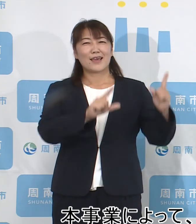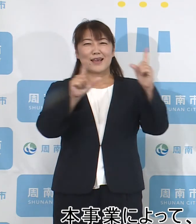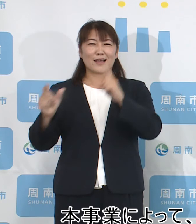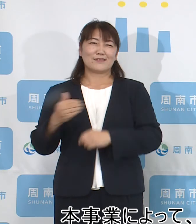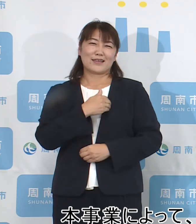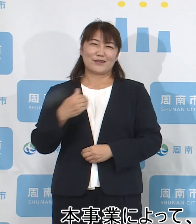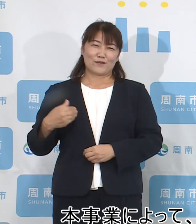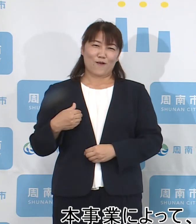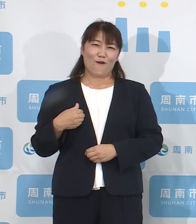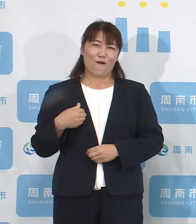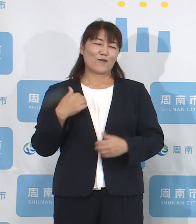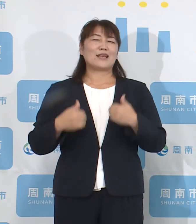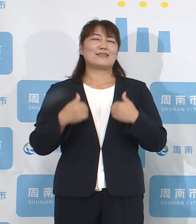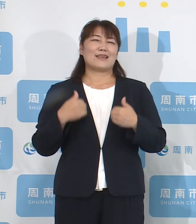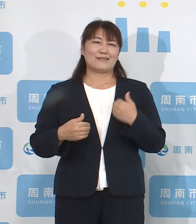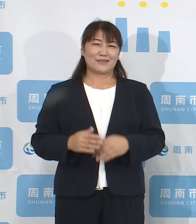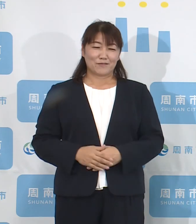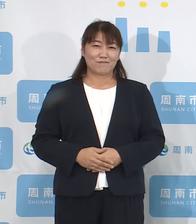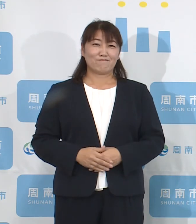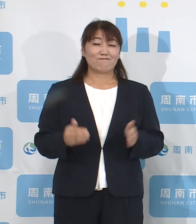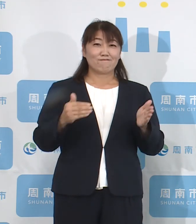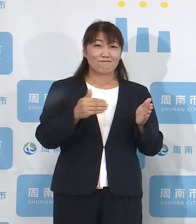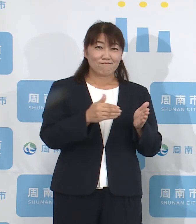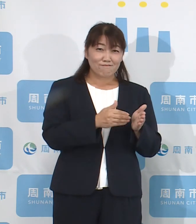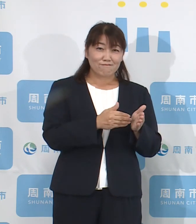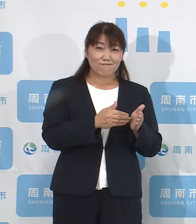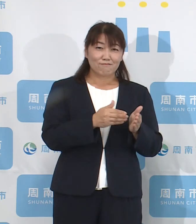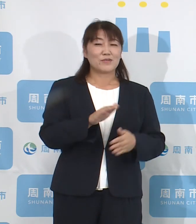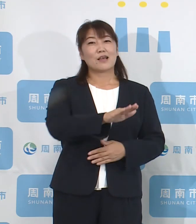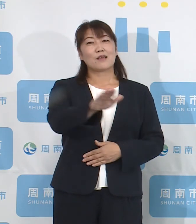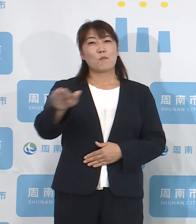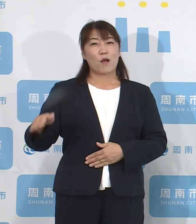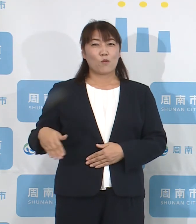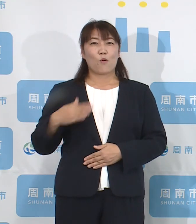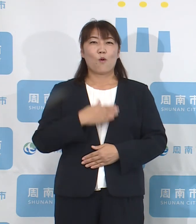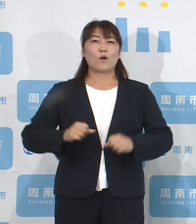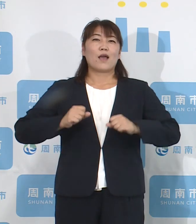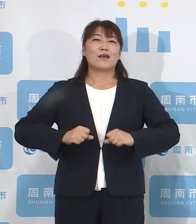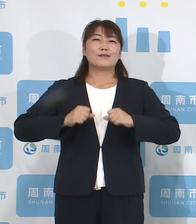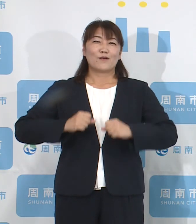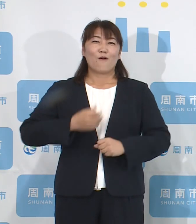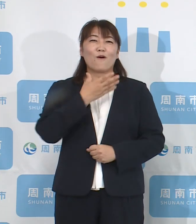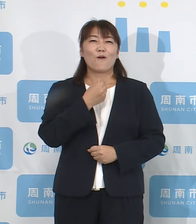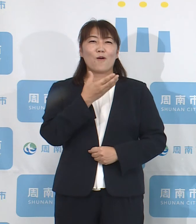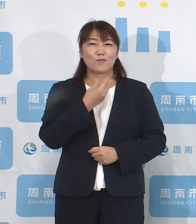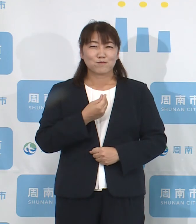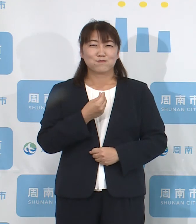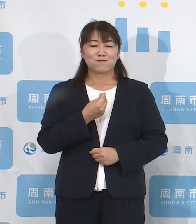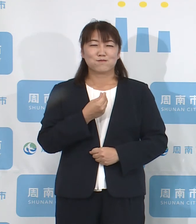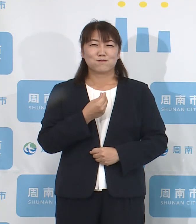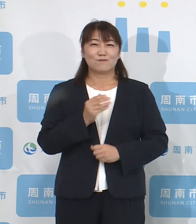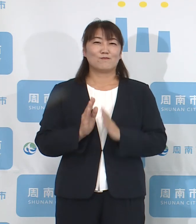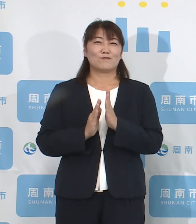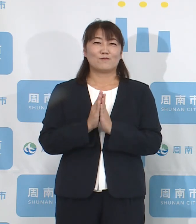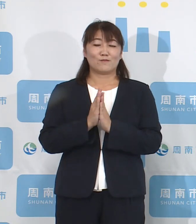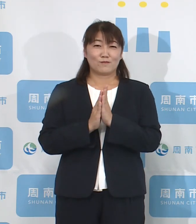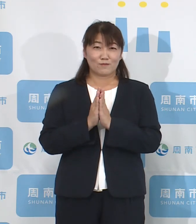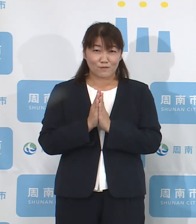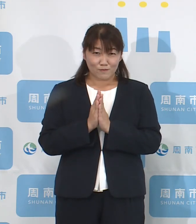ると幸いです。結びに市民の皆様のご健勝ご多幸を心